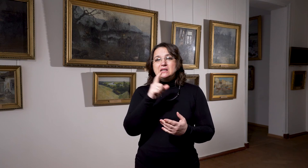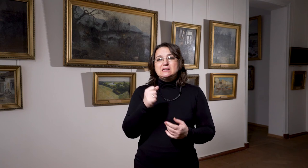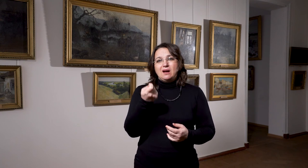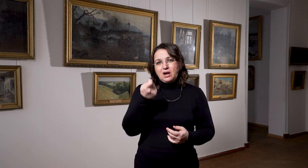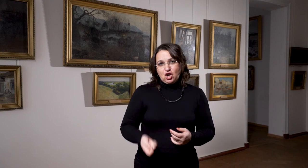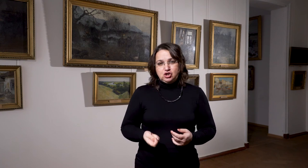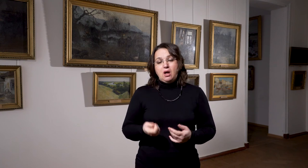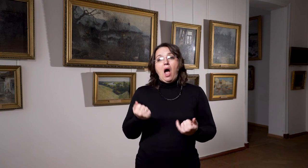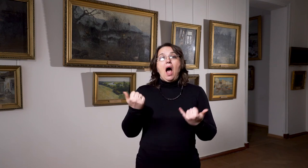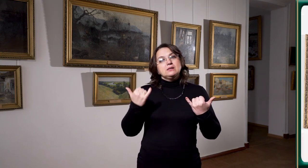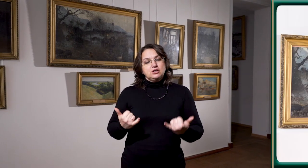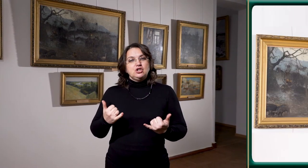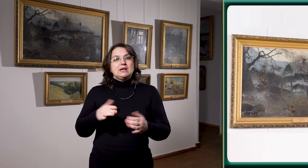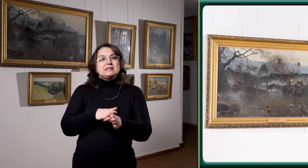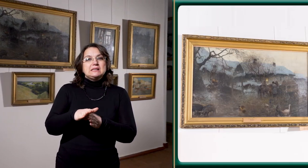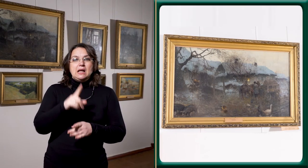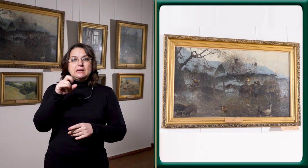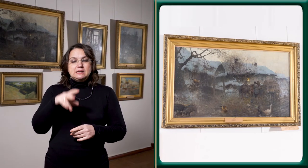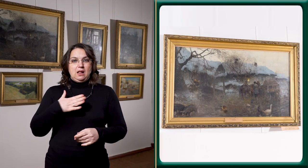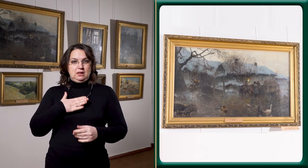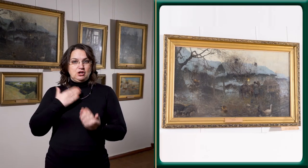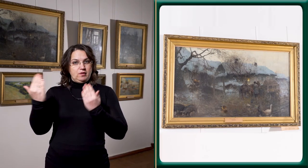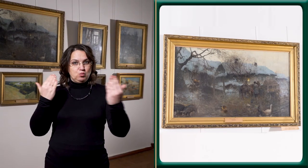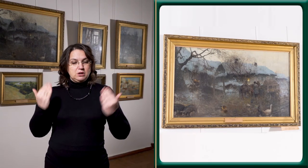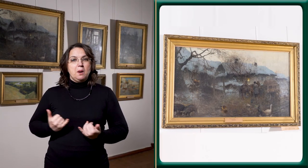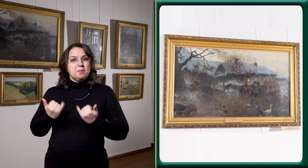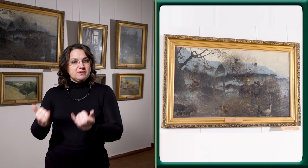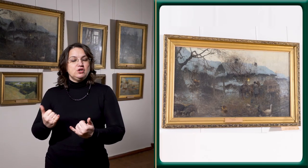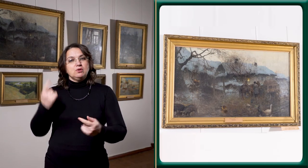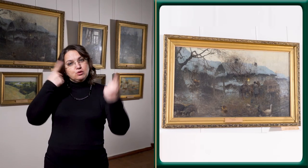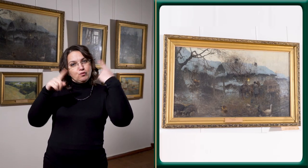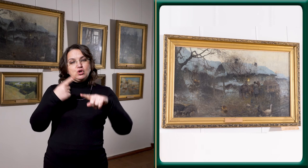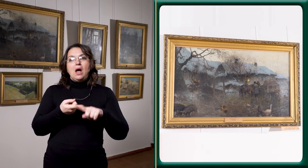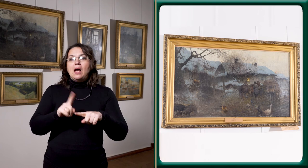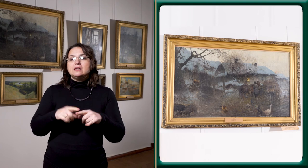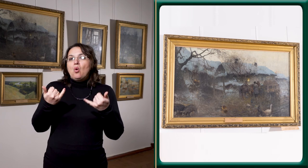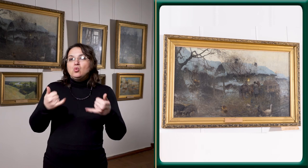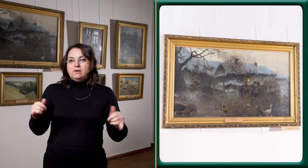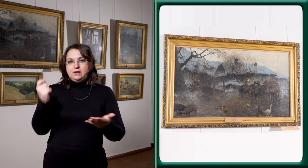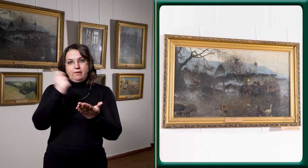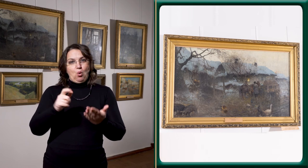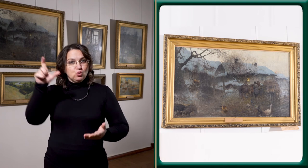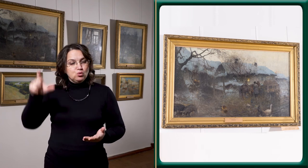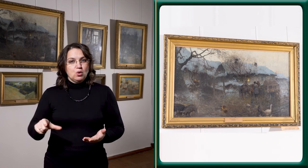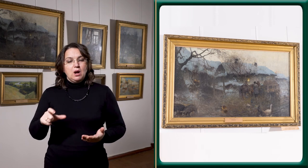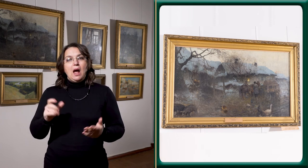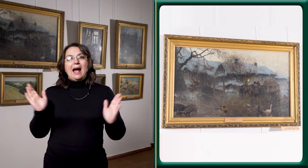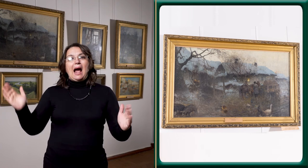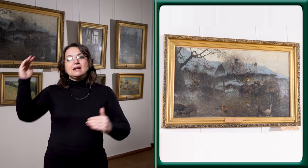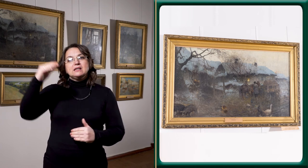А сейчас целый зал нашего музея посвящен творчеству этого удивительного художника. Картинам Левченко